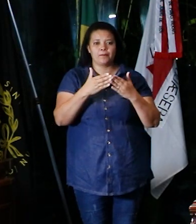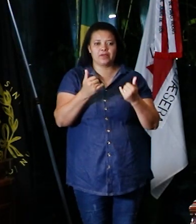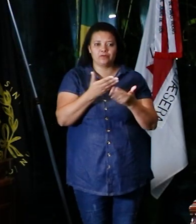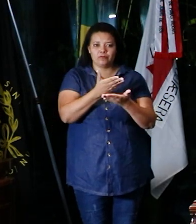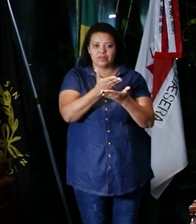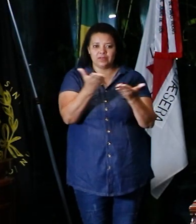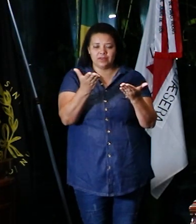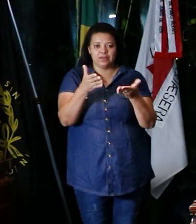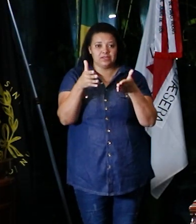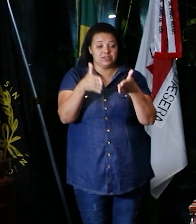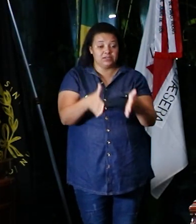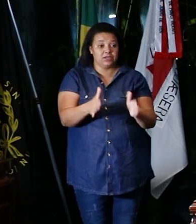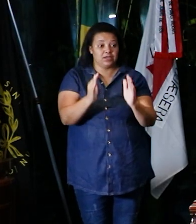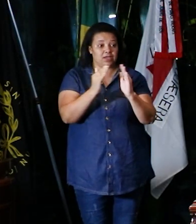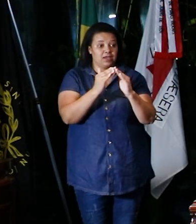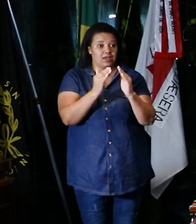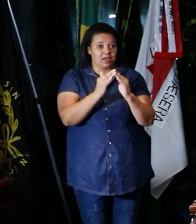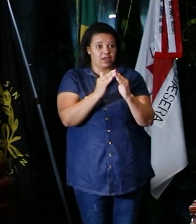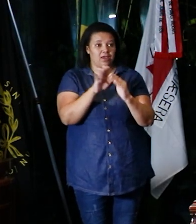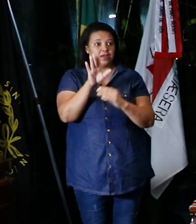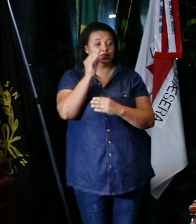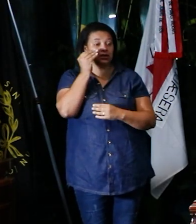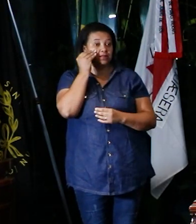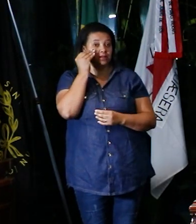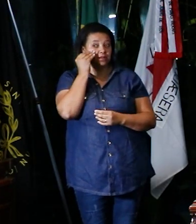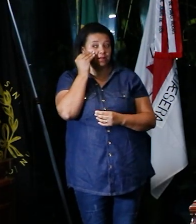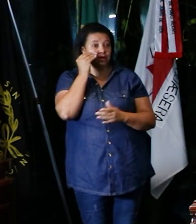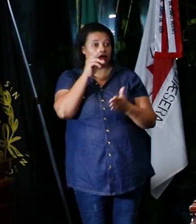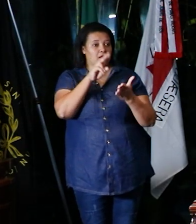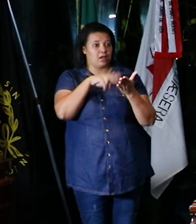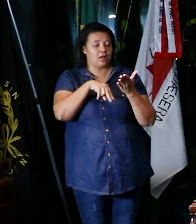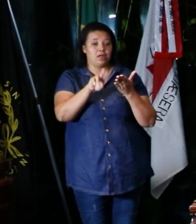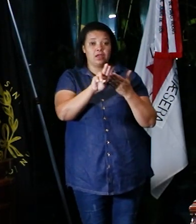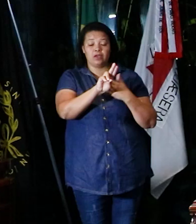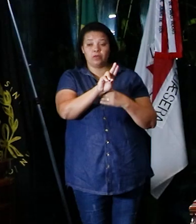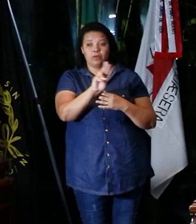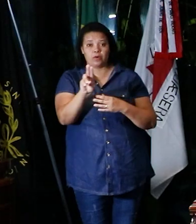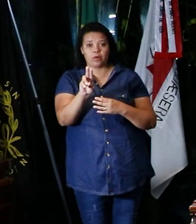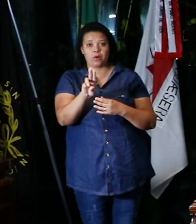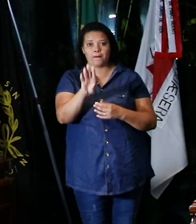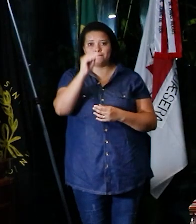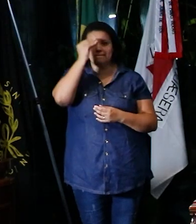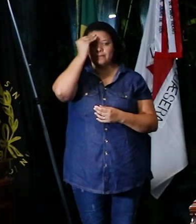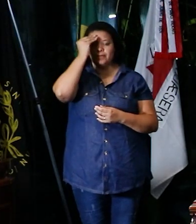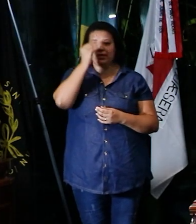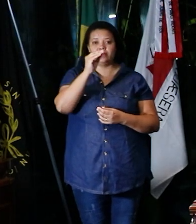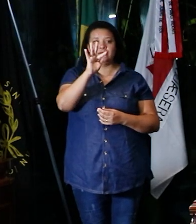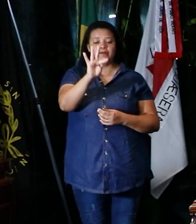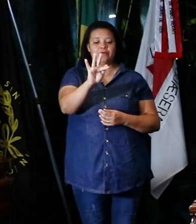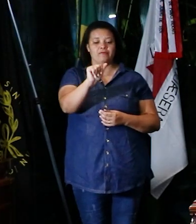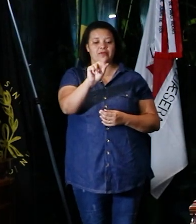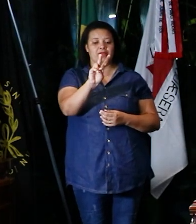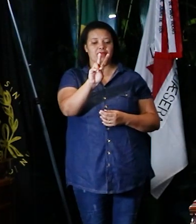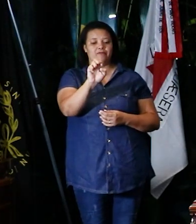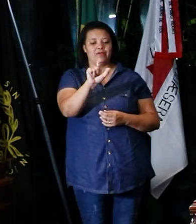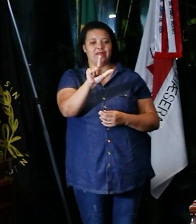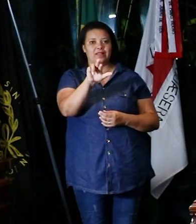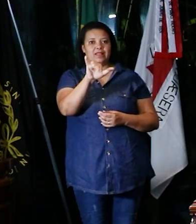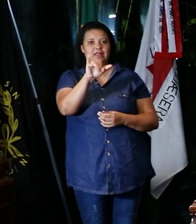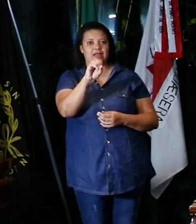vocês chegarem em casa e tentarem ler, chamado Favelário